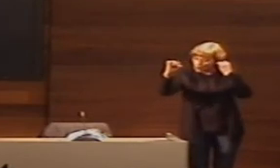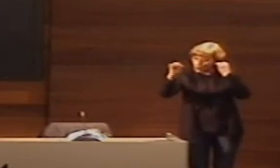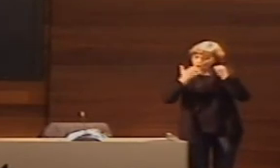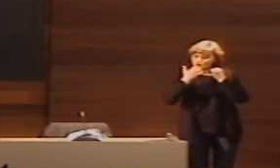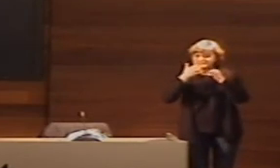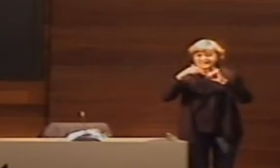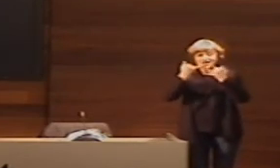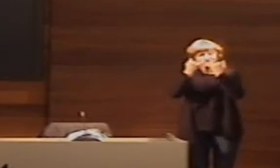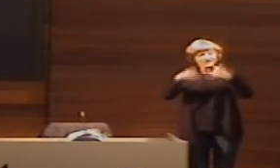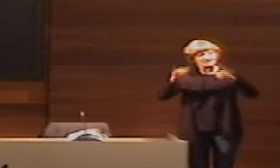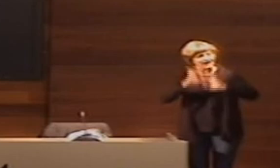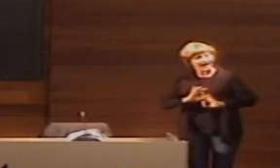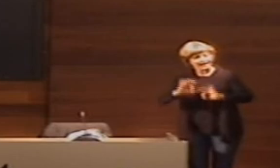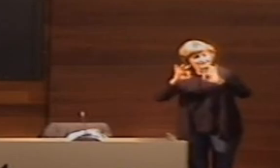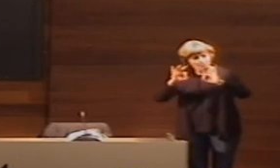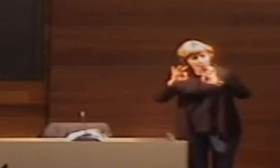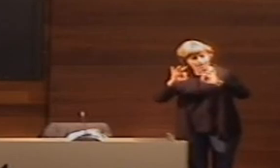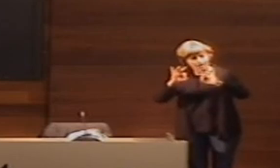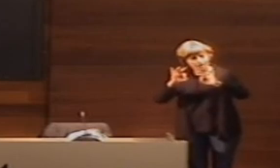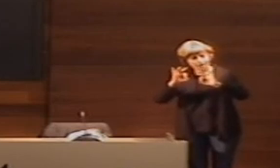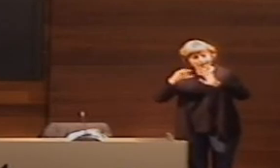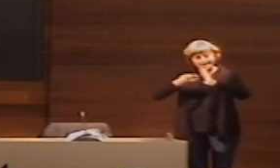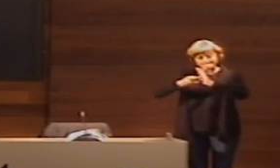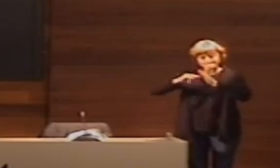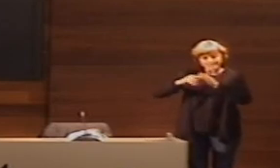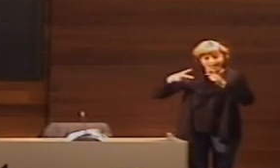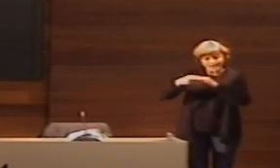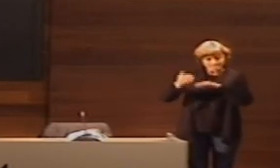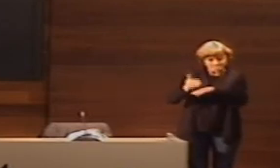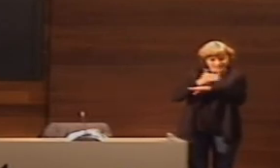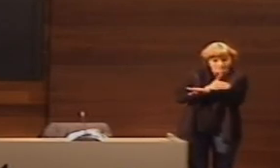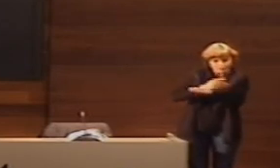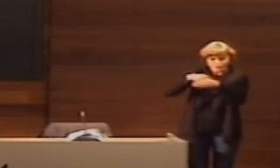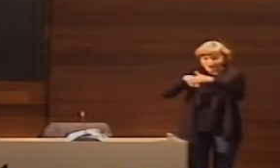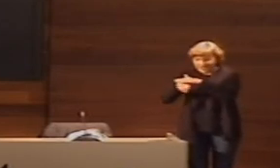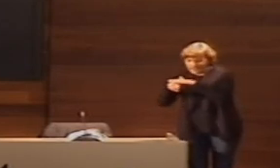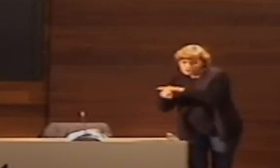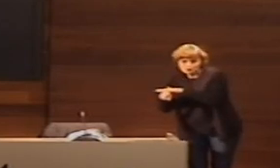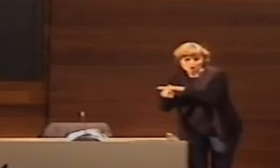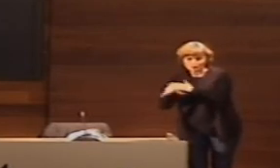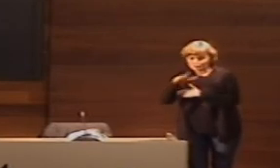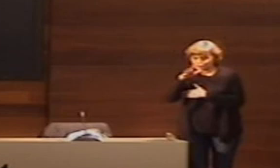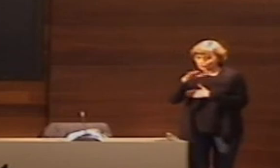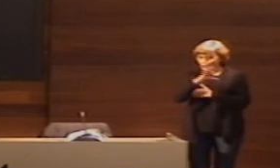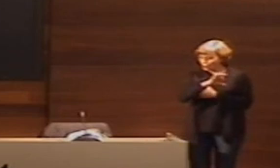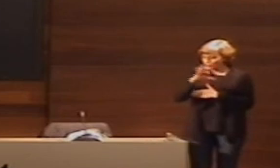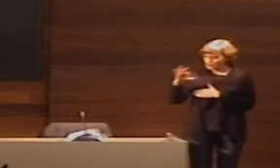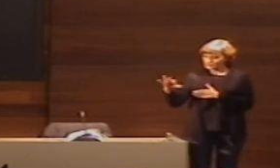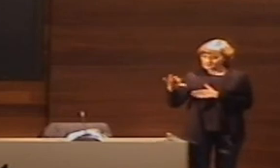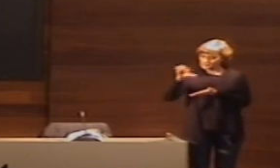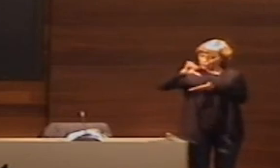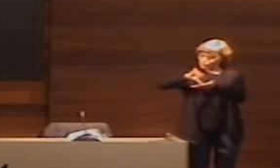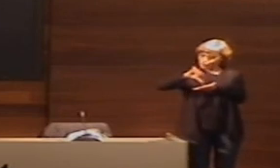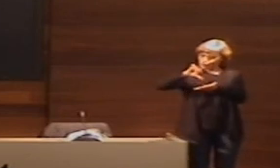eventos, cómo hacer un plan anterior, cómo gestionarlo, porque claro, Donosti, al ser una ciudad, pues